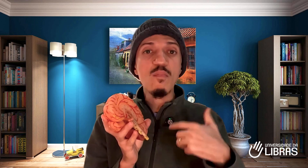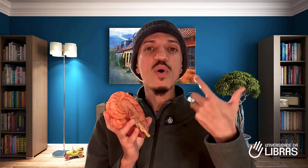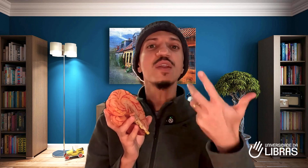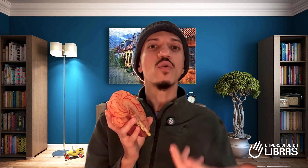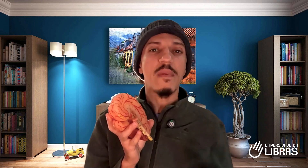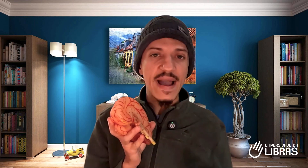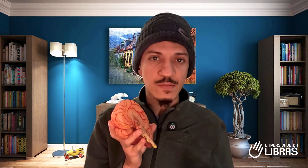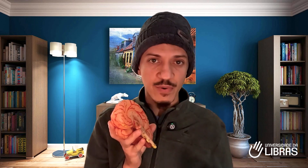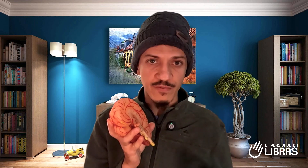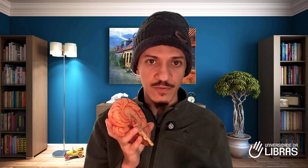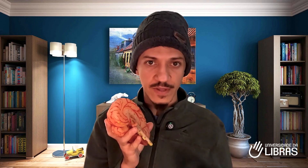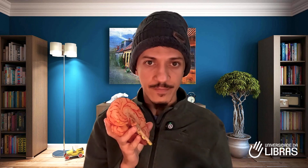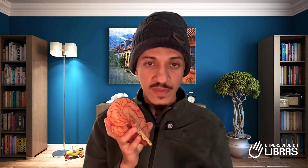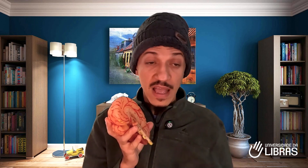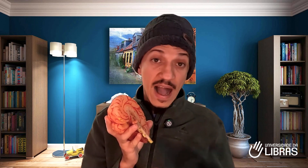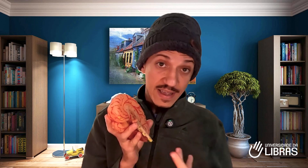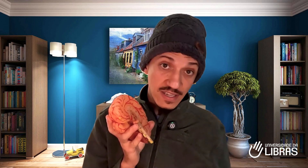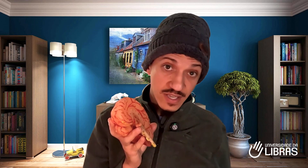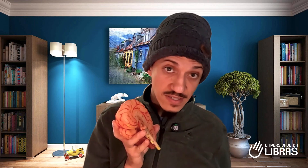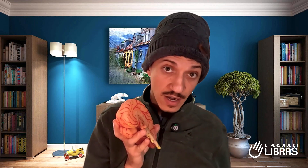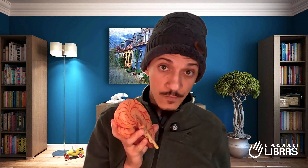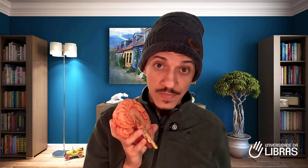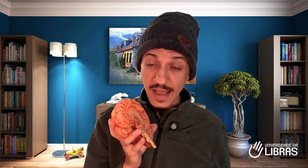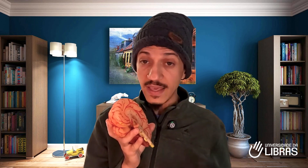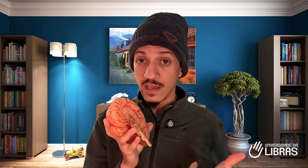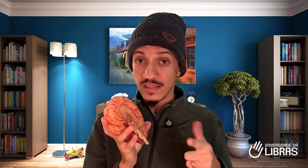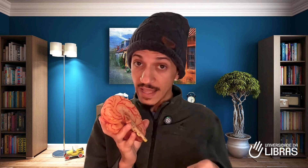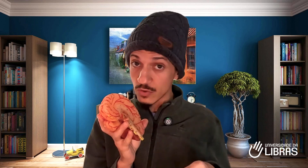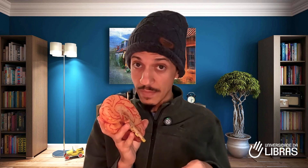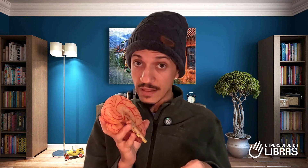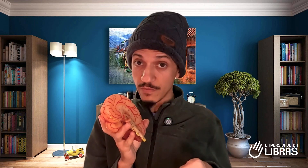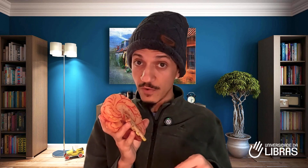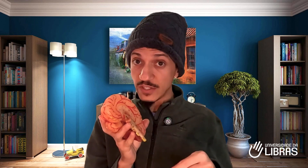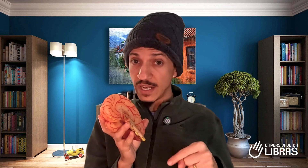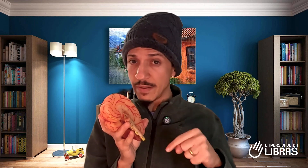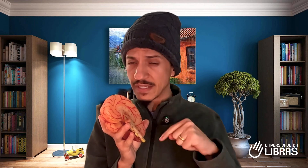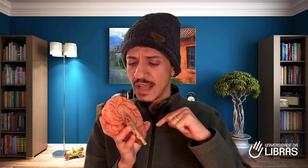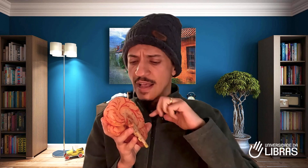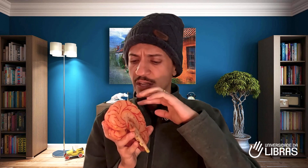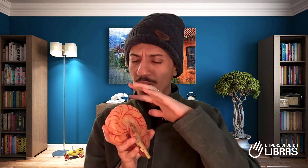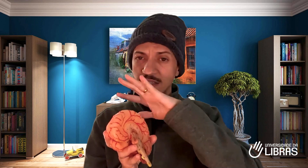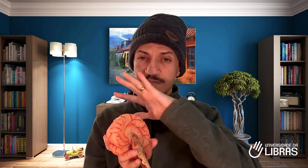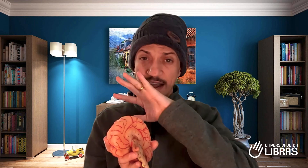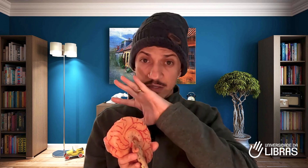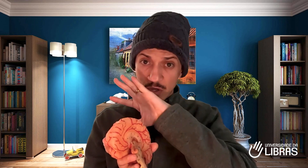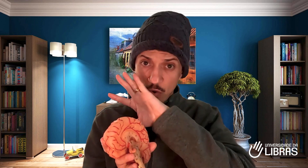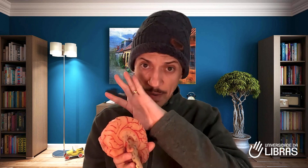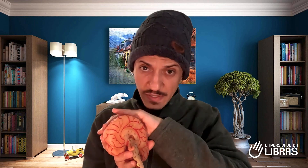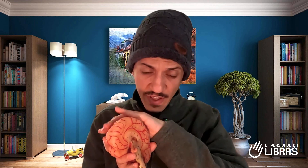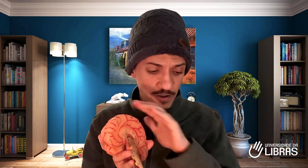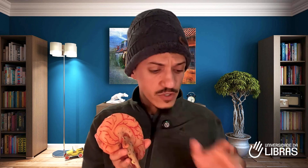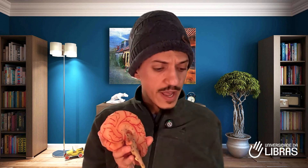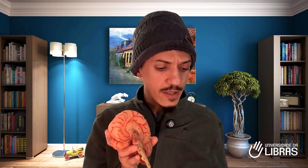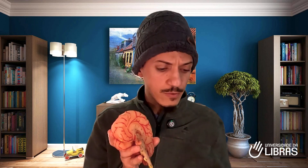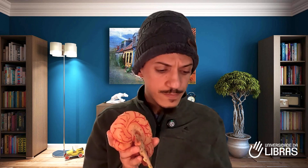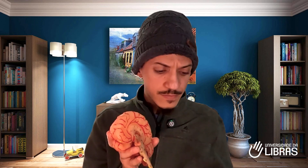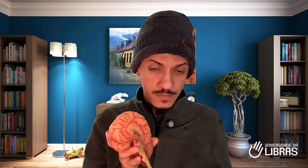muito mais profunda. A grande questão é que, dentro do método Fluente em Libras, são ativados o hemisfério direito,